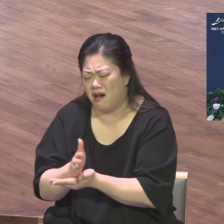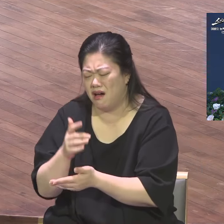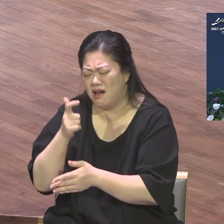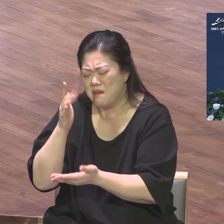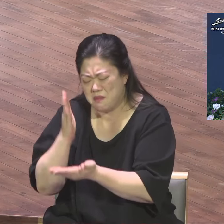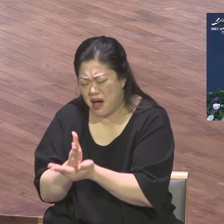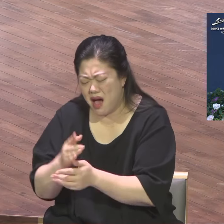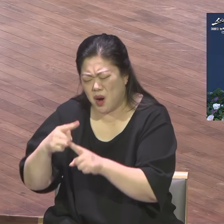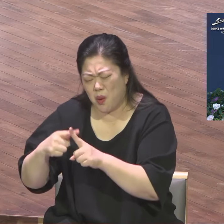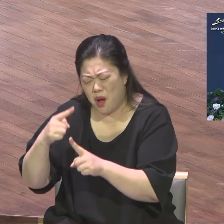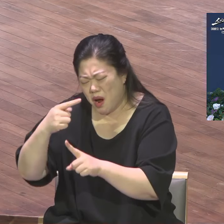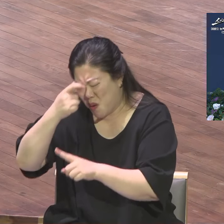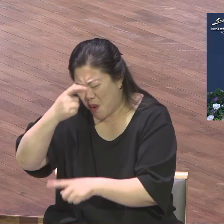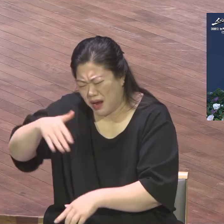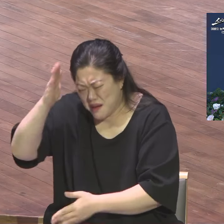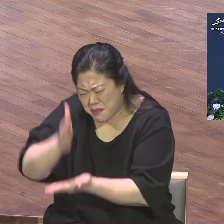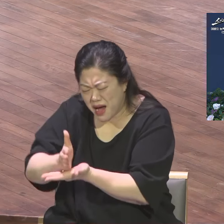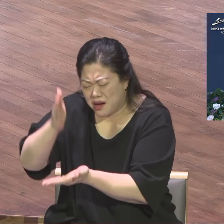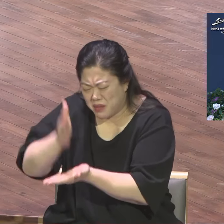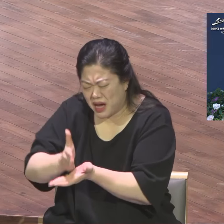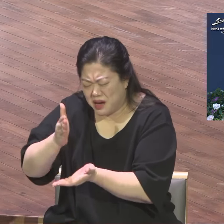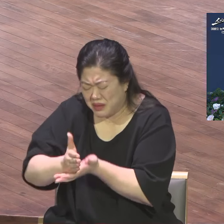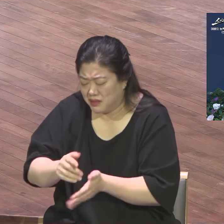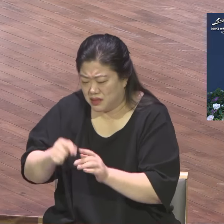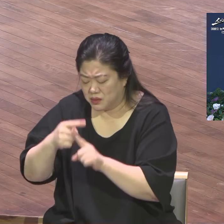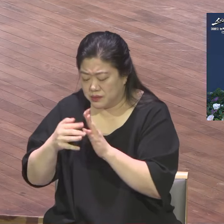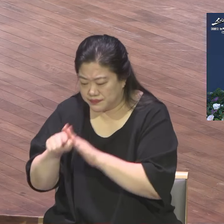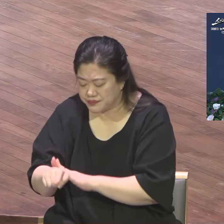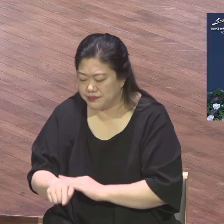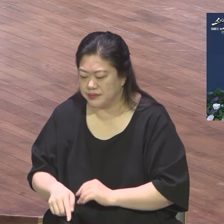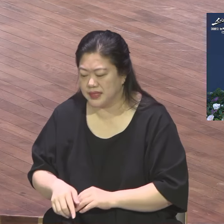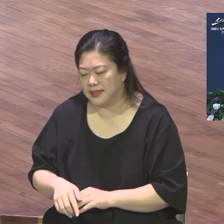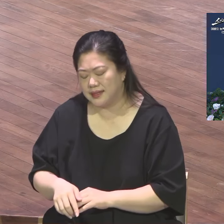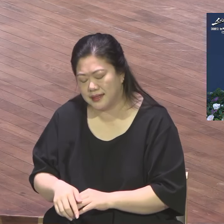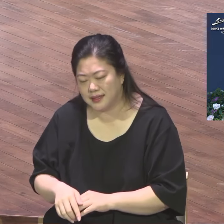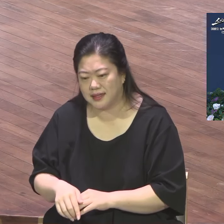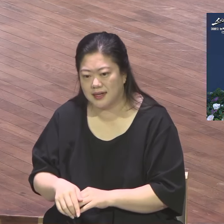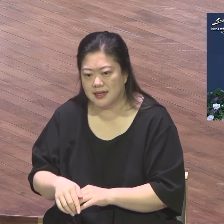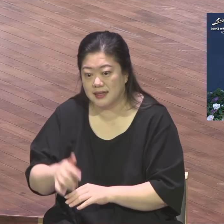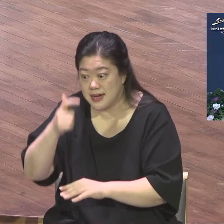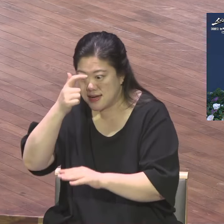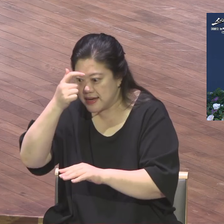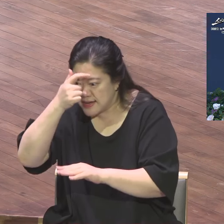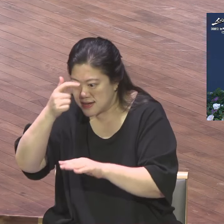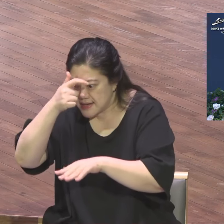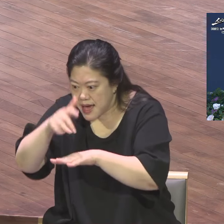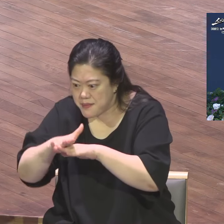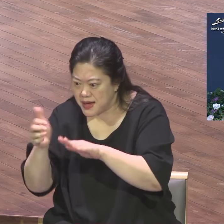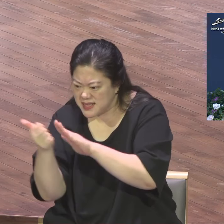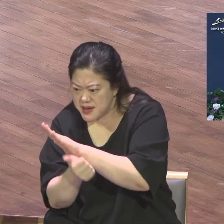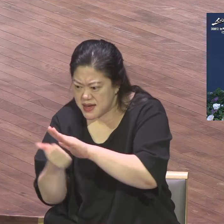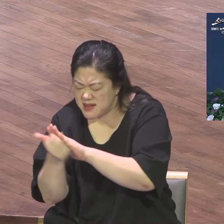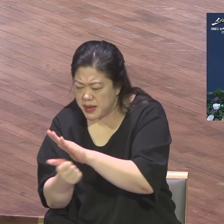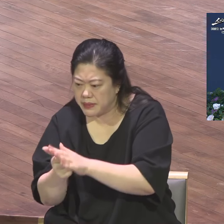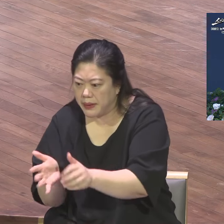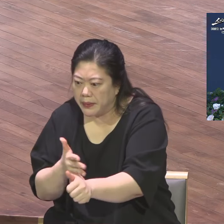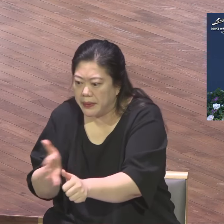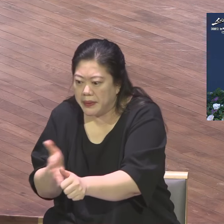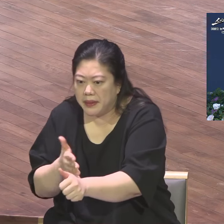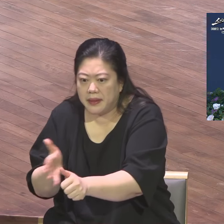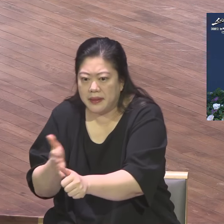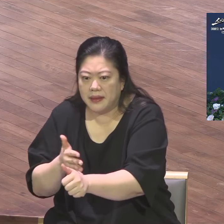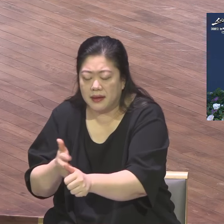하도록 안 할 수 없는 상황이니까 참석만 하도록 예배를 방해하는 망대를 딱